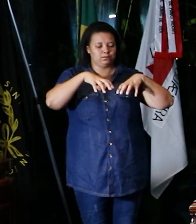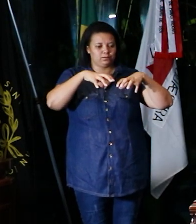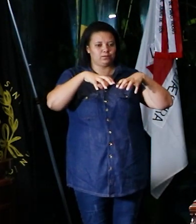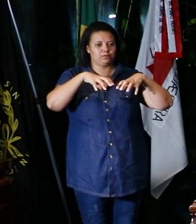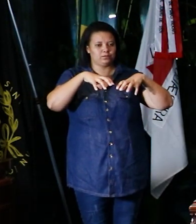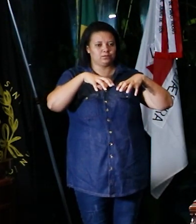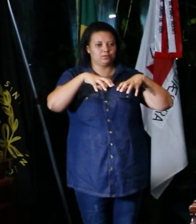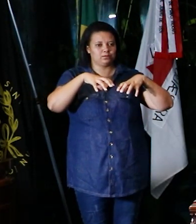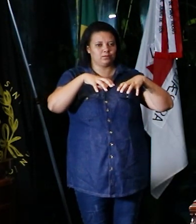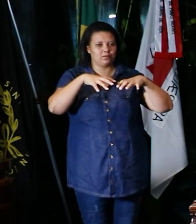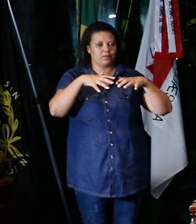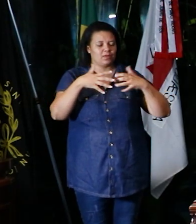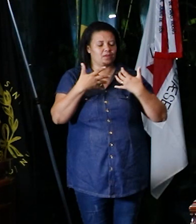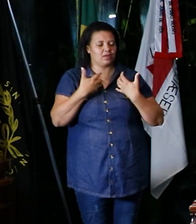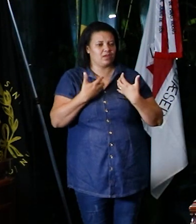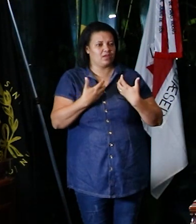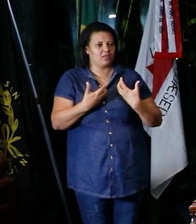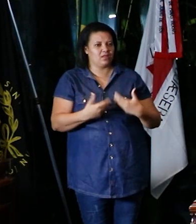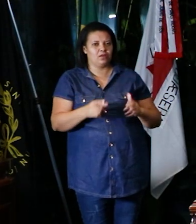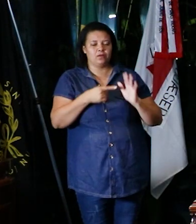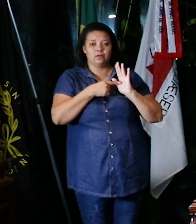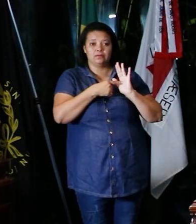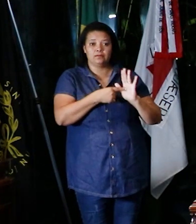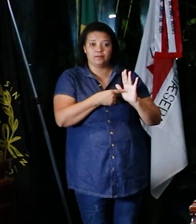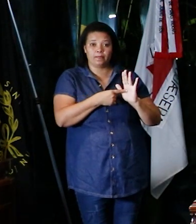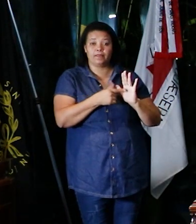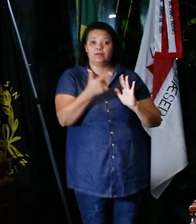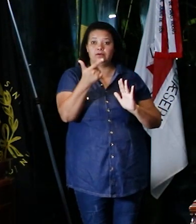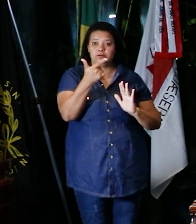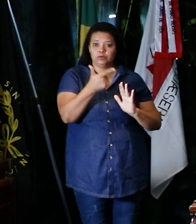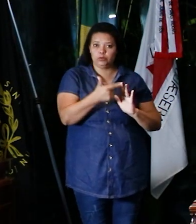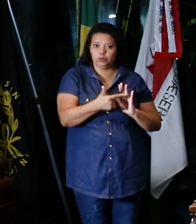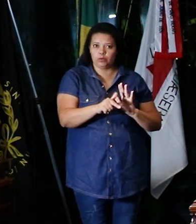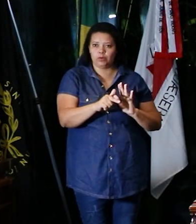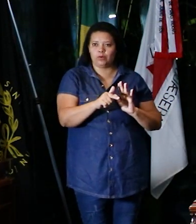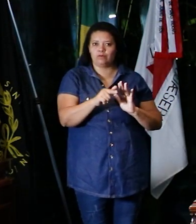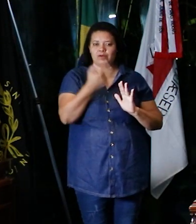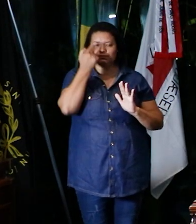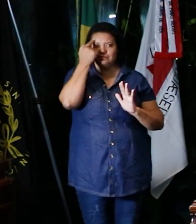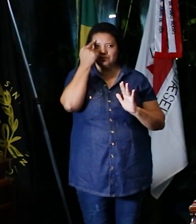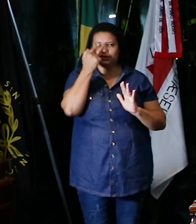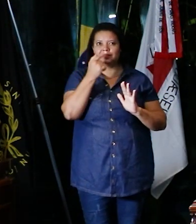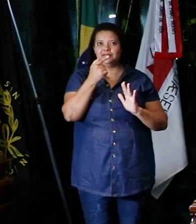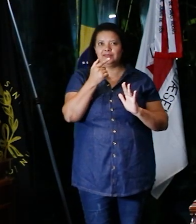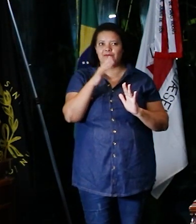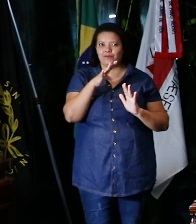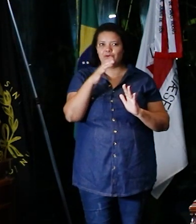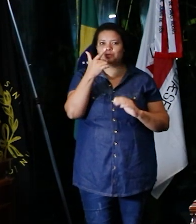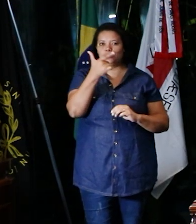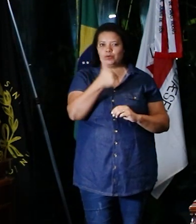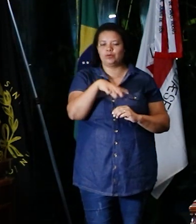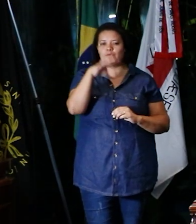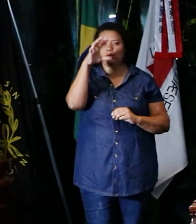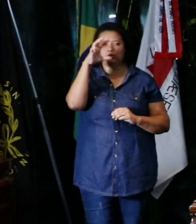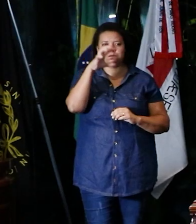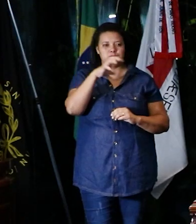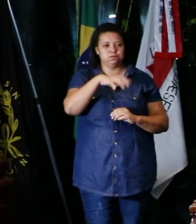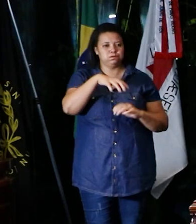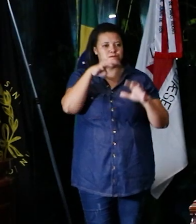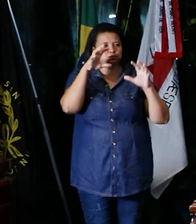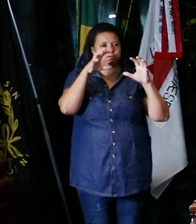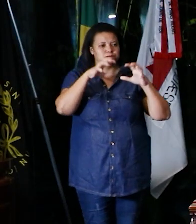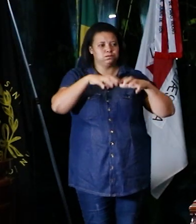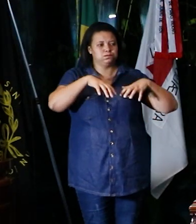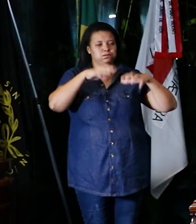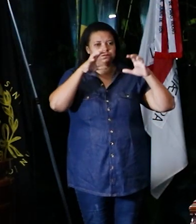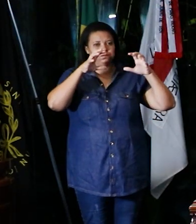seu enfado e que outro dilúvio não estaria fora de suas cogitações. E a chuva